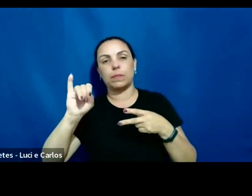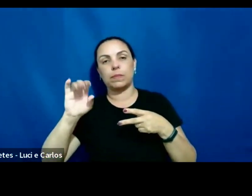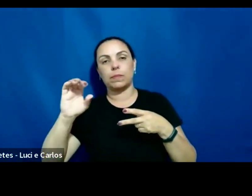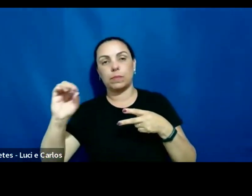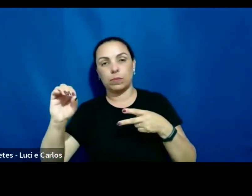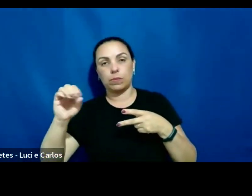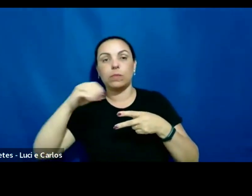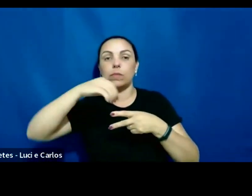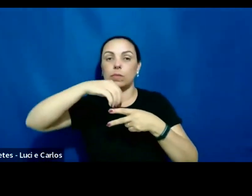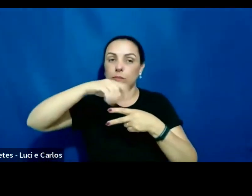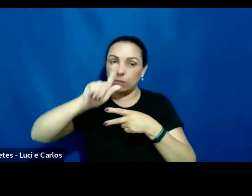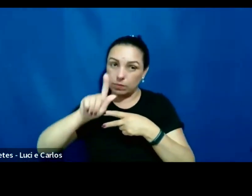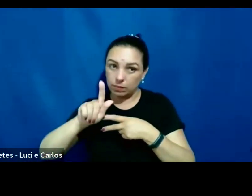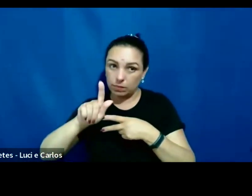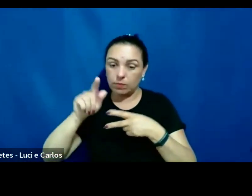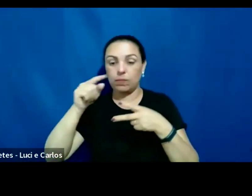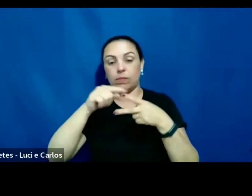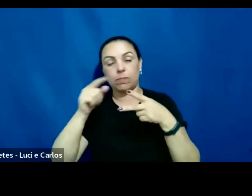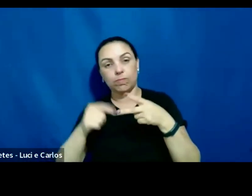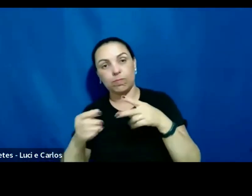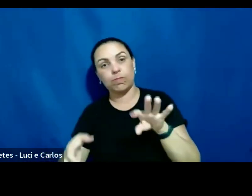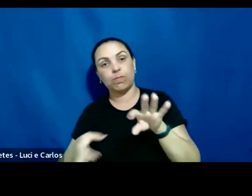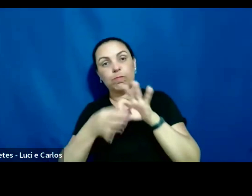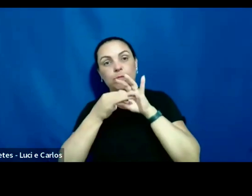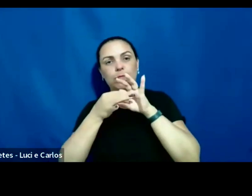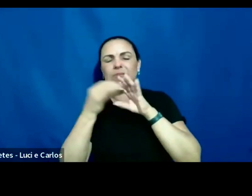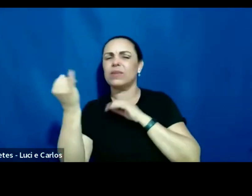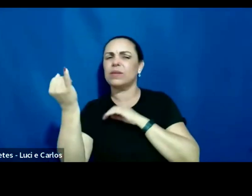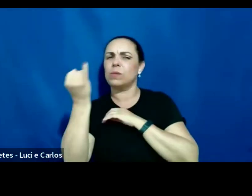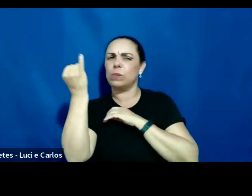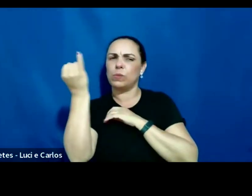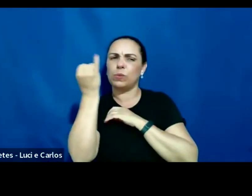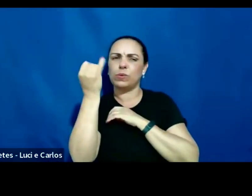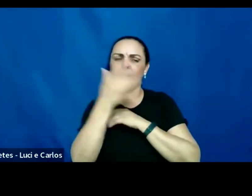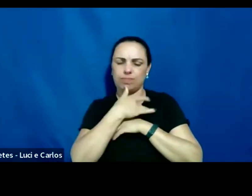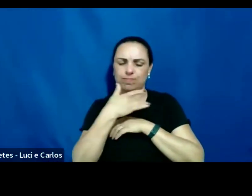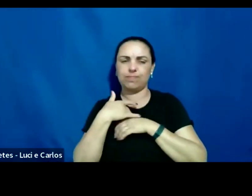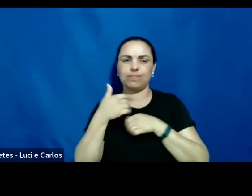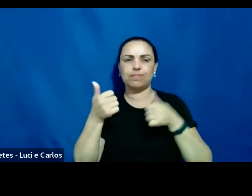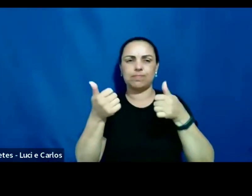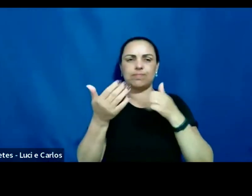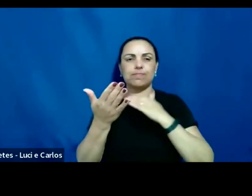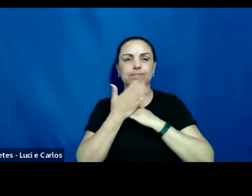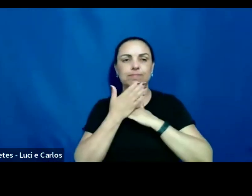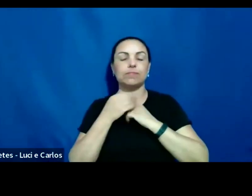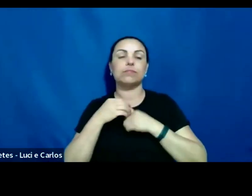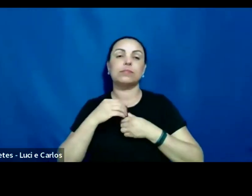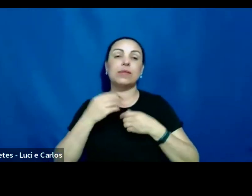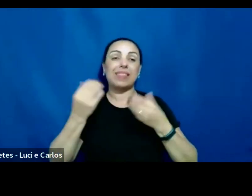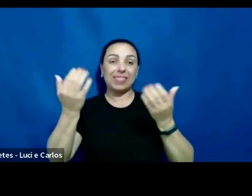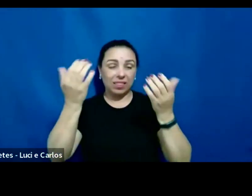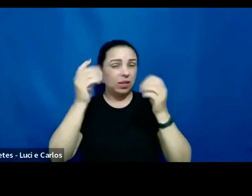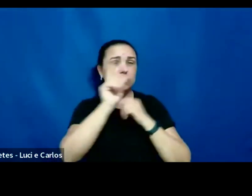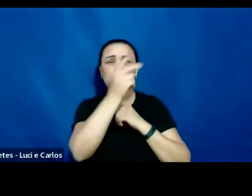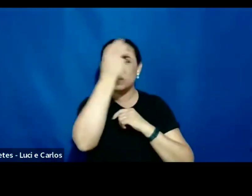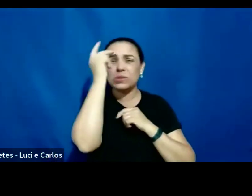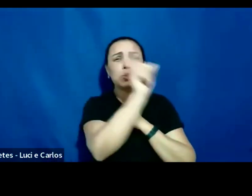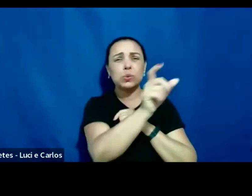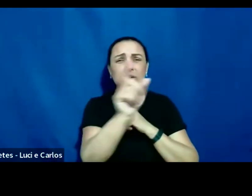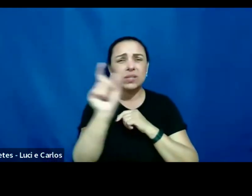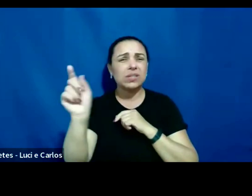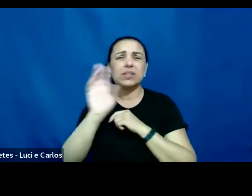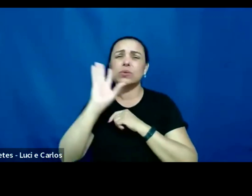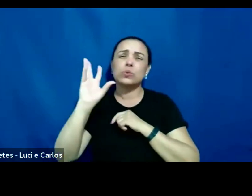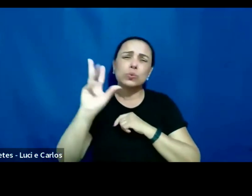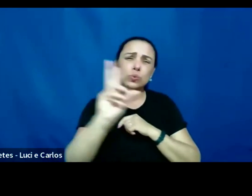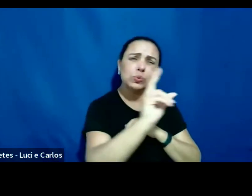tem vulcão. Se não tem vulcão, não tem magnésio. Infelizmente, a gente paga um preço. E todos os pacientes que eu peço